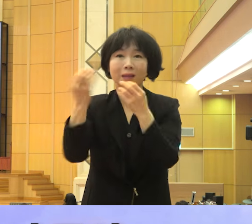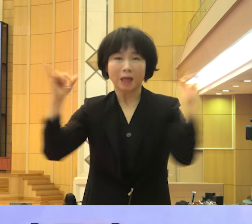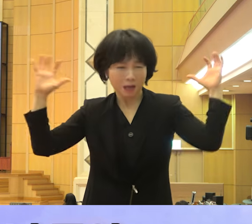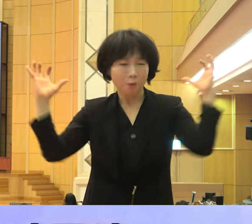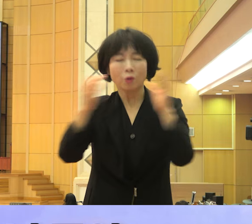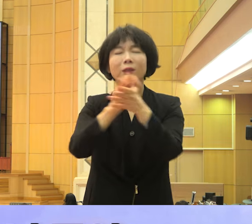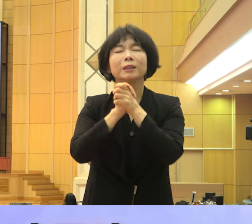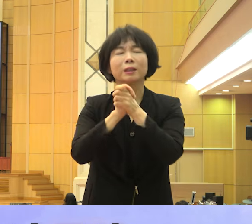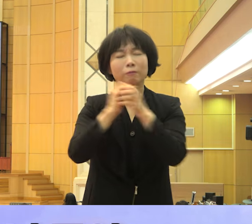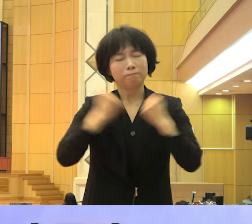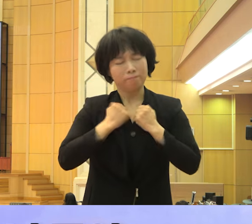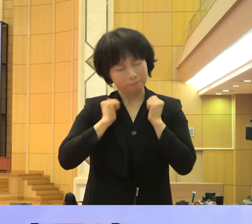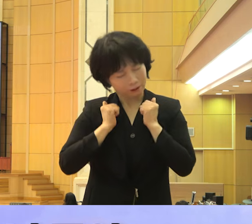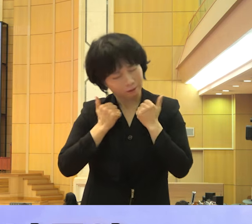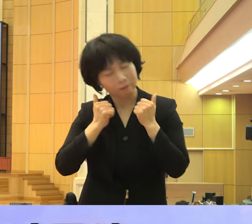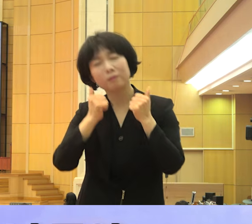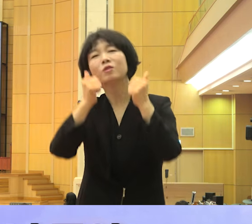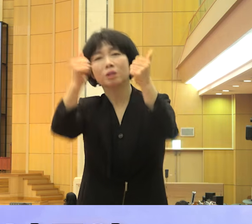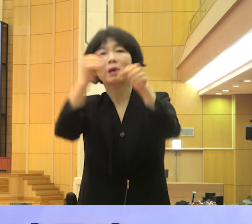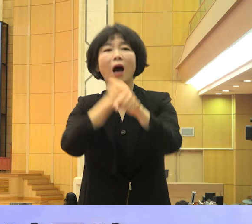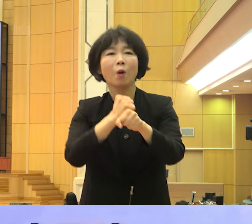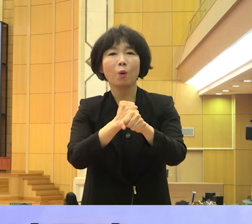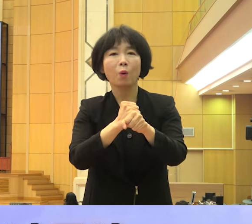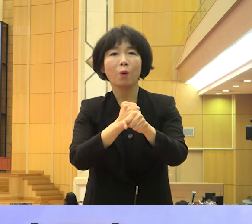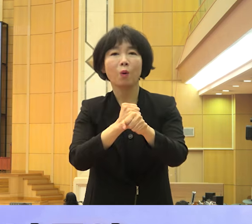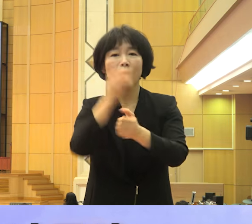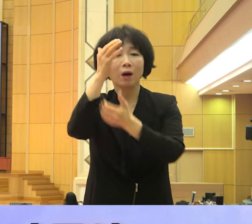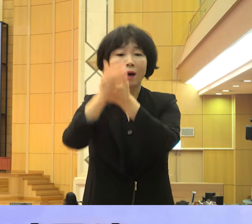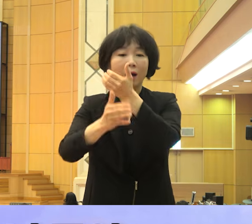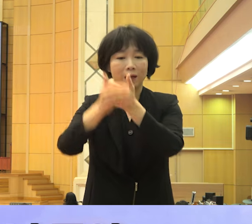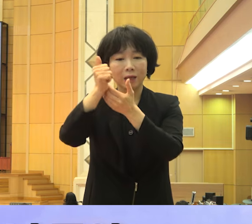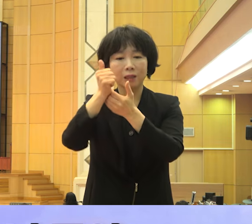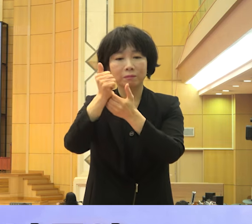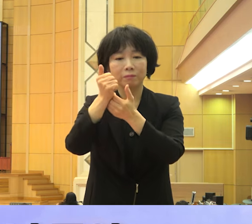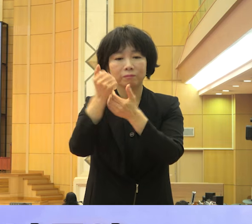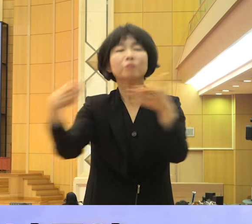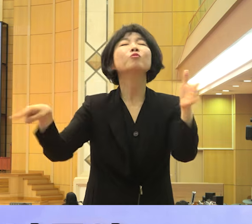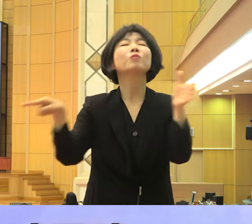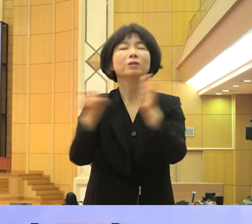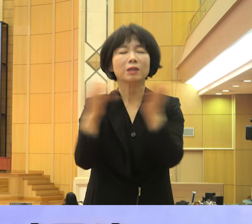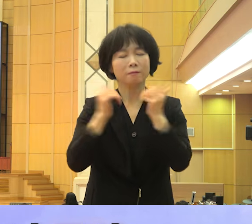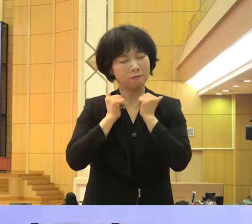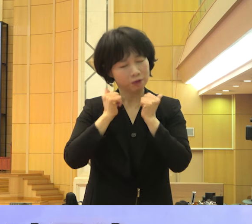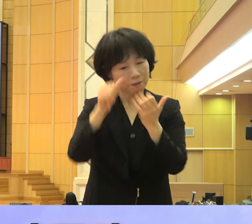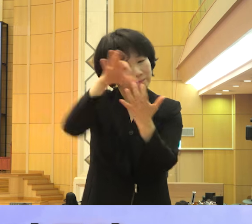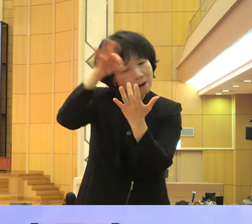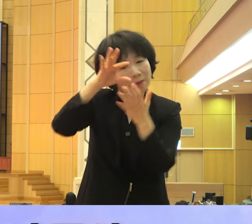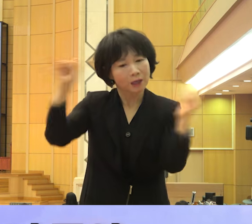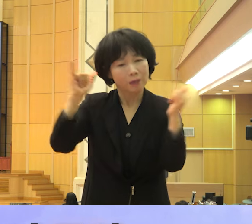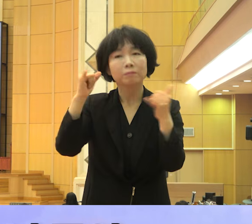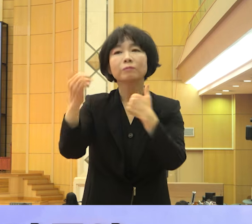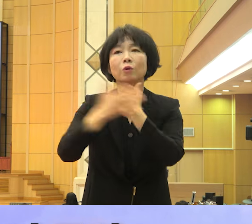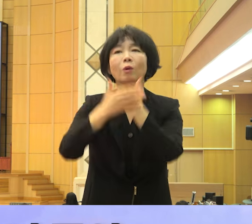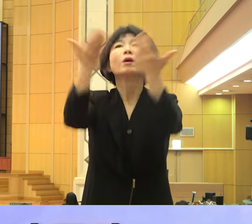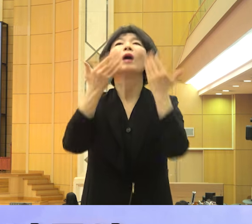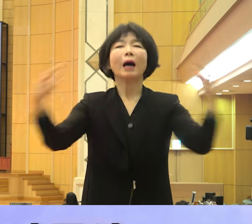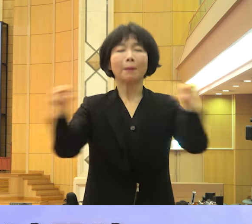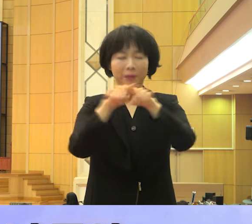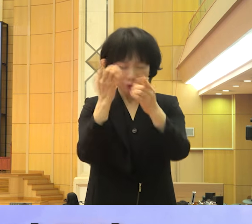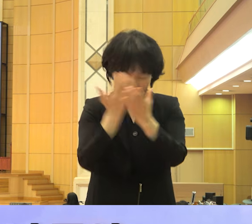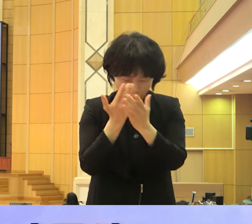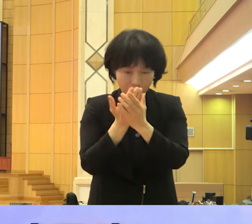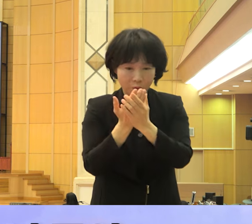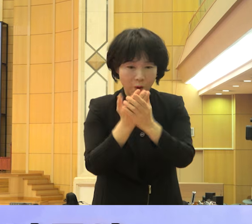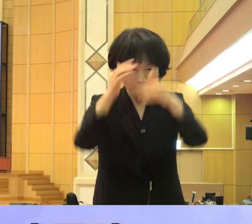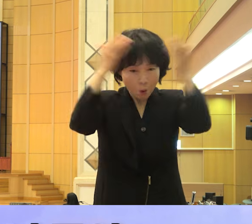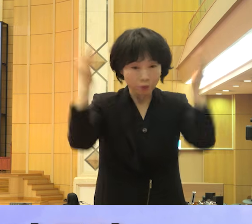집 영성수련장으로 또 많은 주의 일꾼들 배출해서 하나님 나라를 든든히 세워가는 복음의 전당으로 함께해 주시고 이를